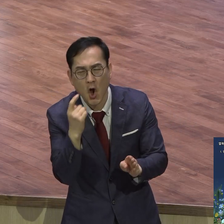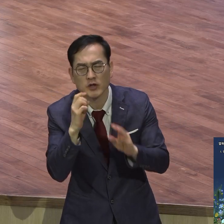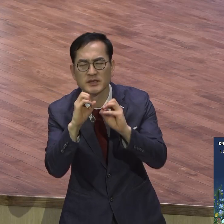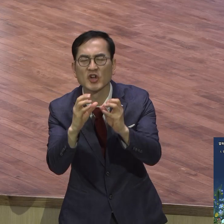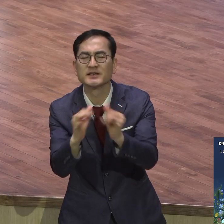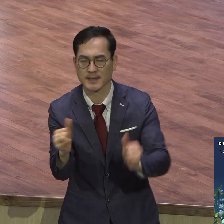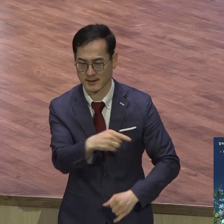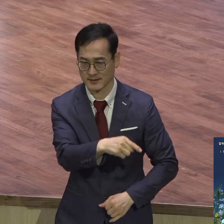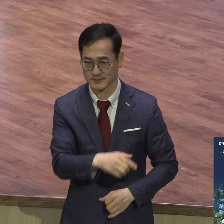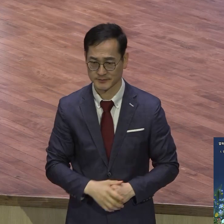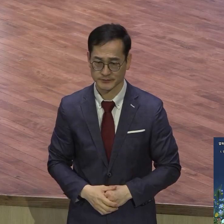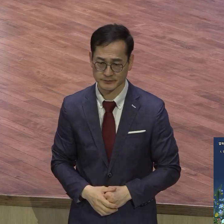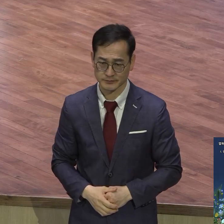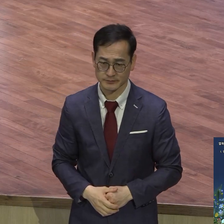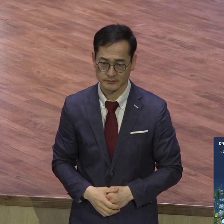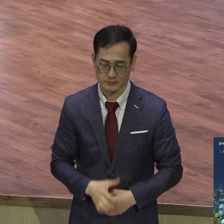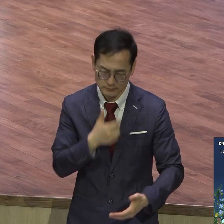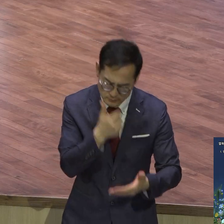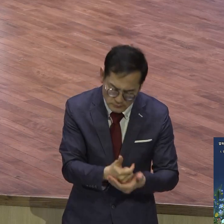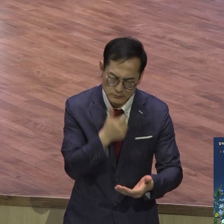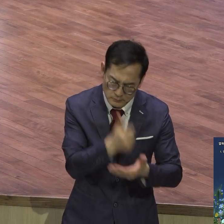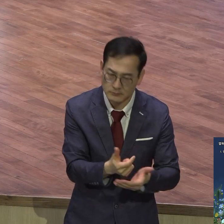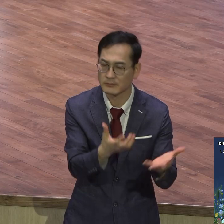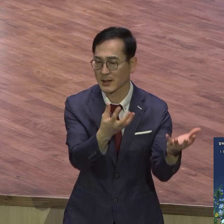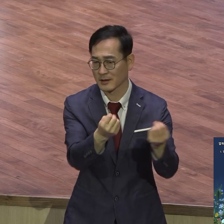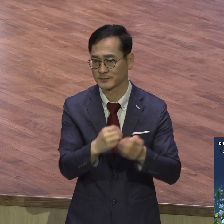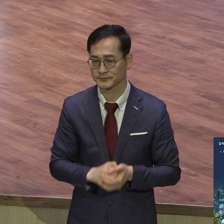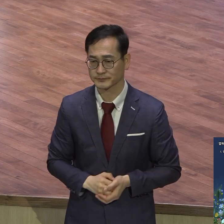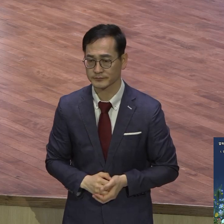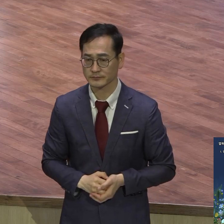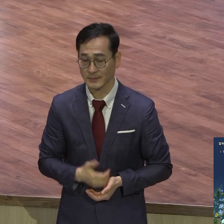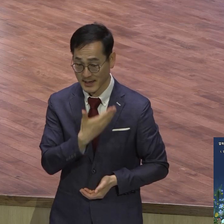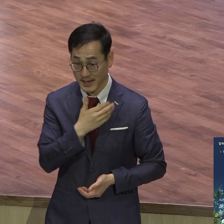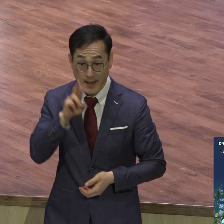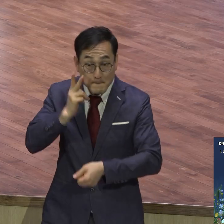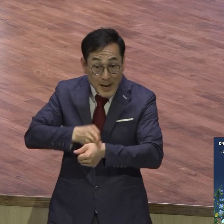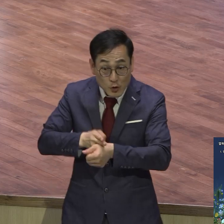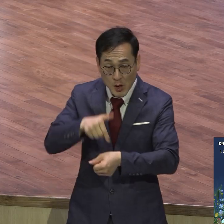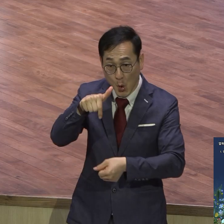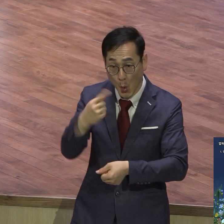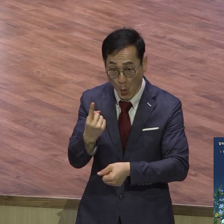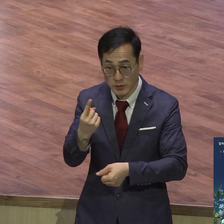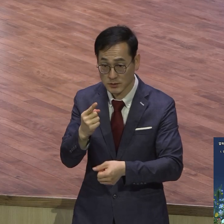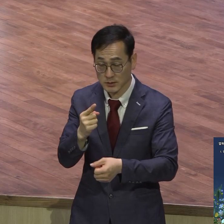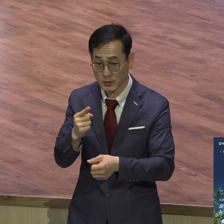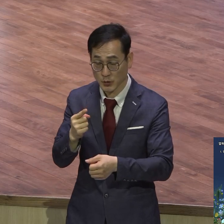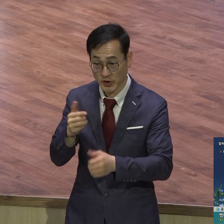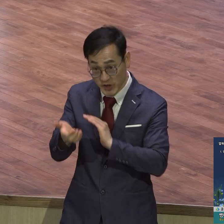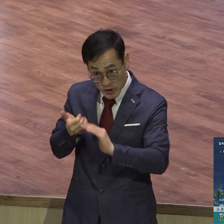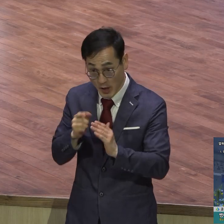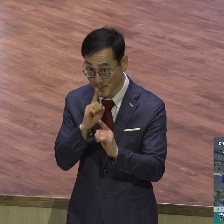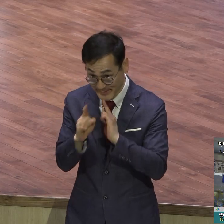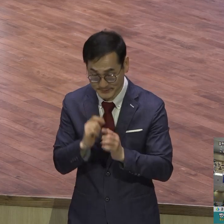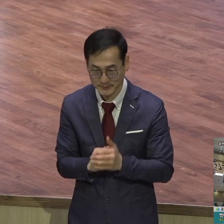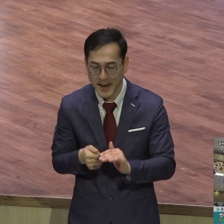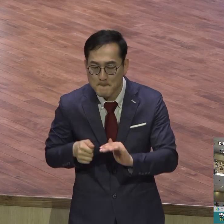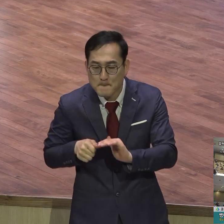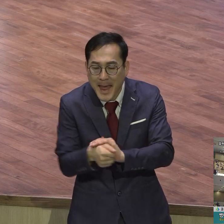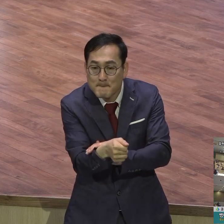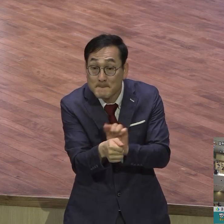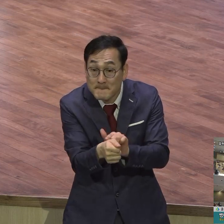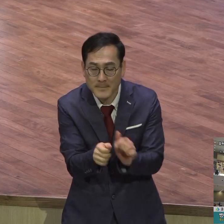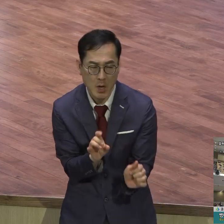이게 다 속는다. 사도 바울이 고른도 호서 11장 3절로 4절에 밝히고 있습니다. 뱀이 그